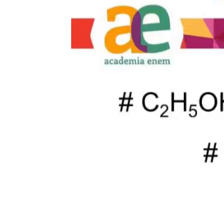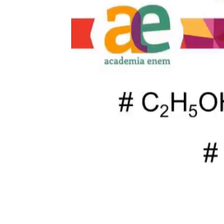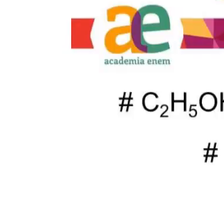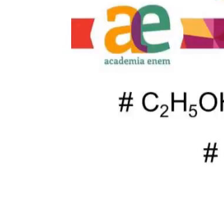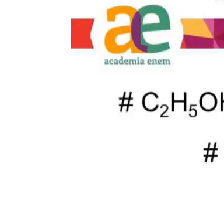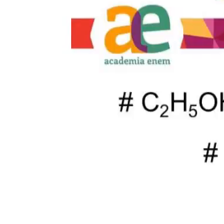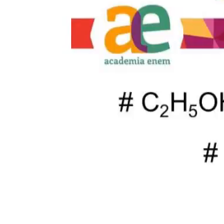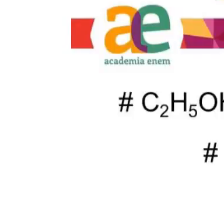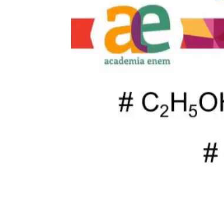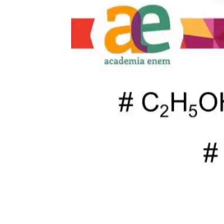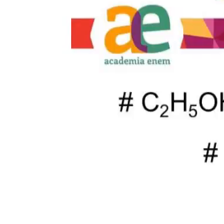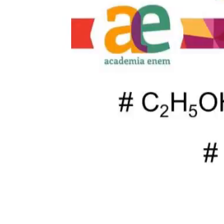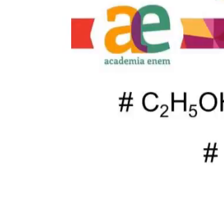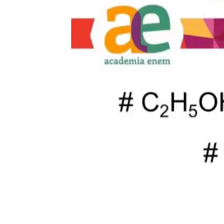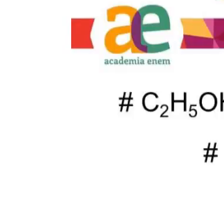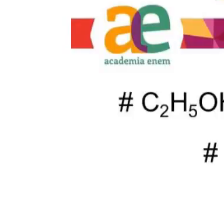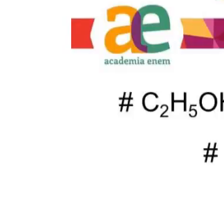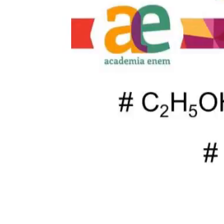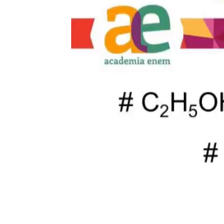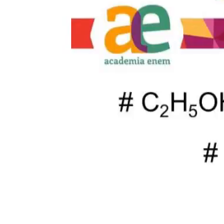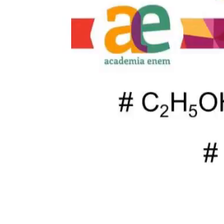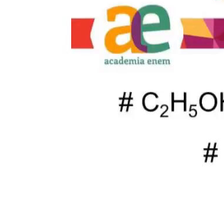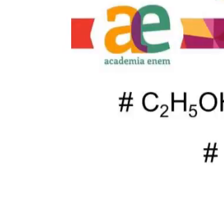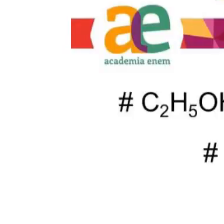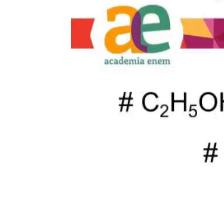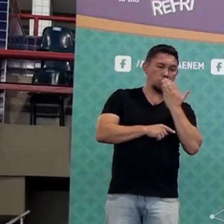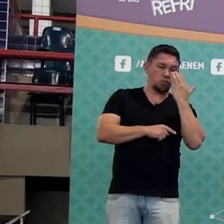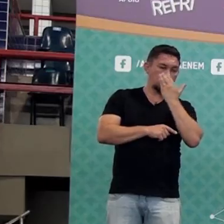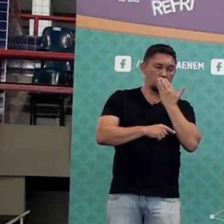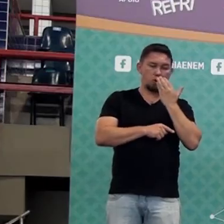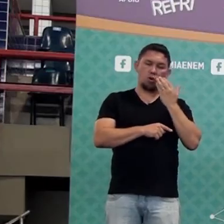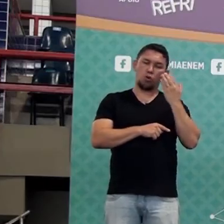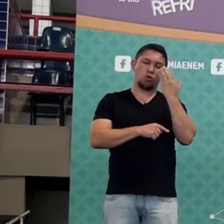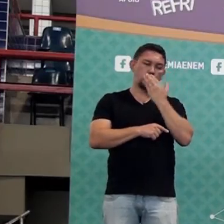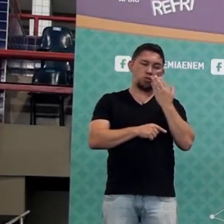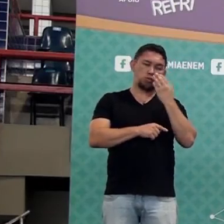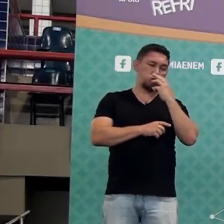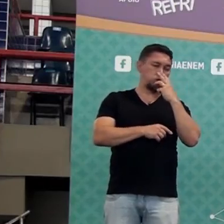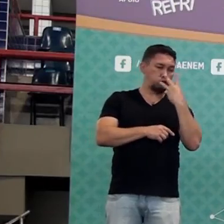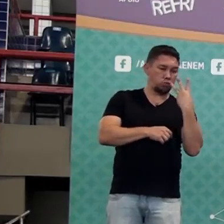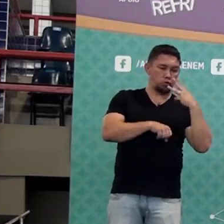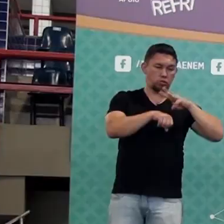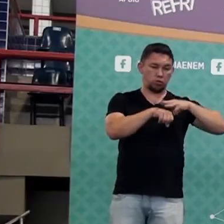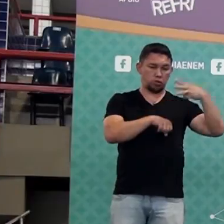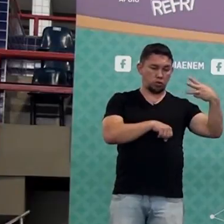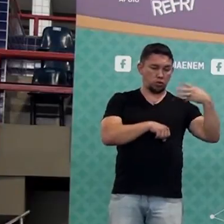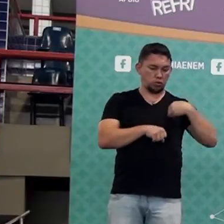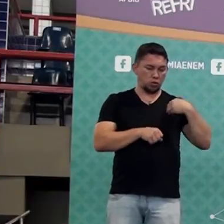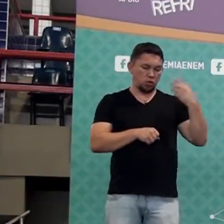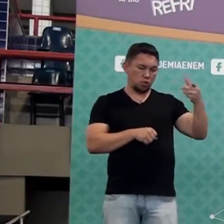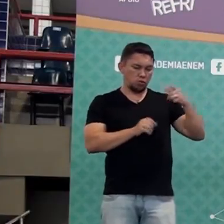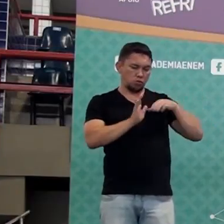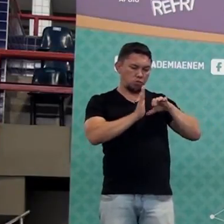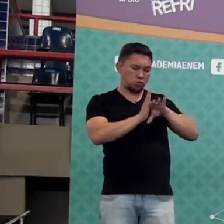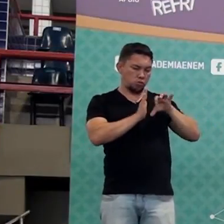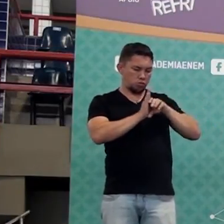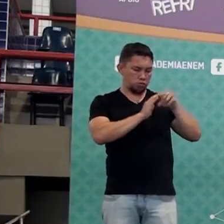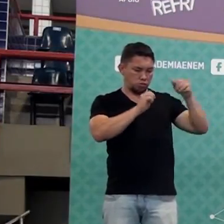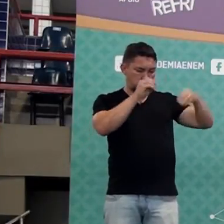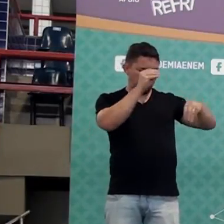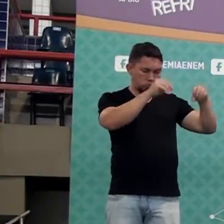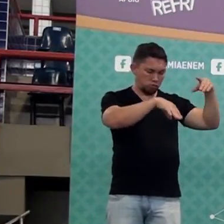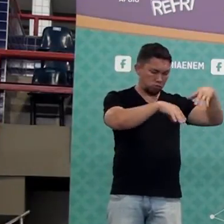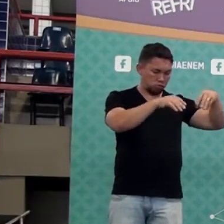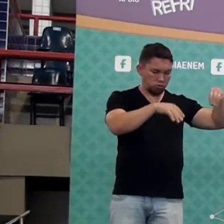C6H12O6 é um açúcar. Pode ser glicose, pode ser frutose. Aí colocam os micro-organismos em contato com